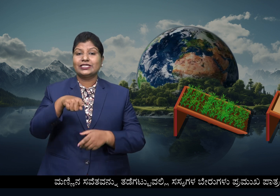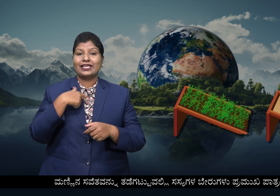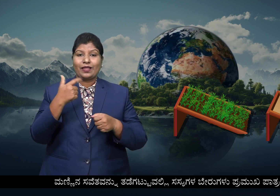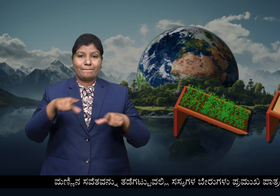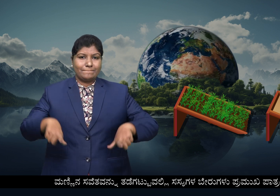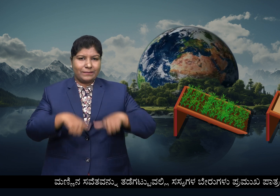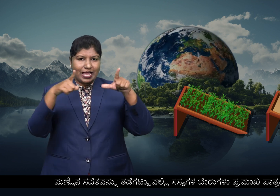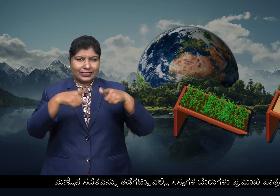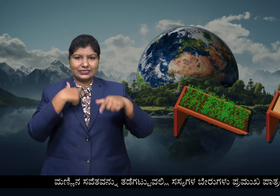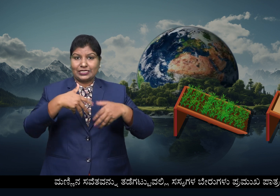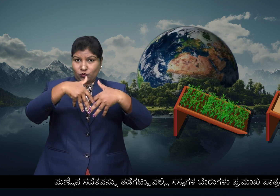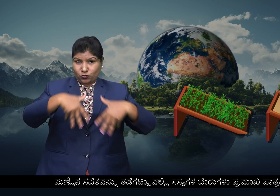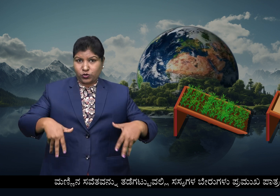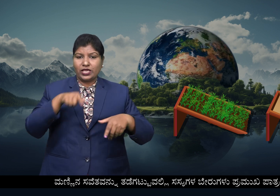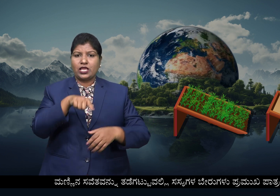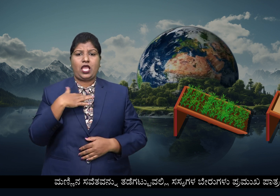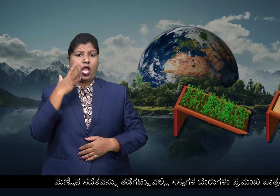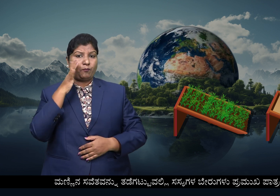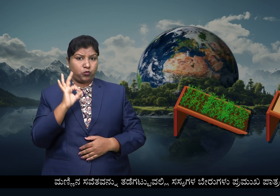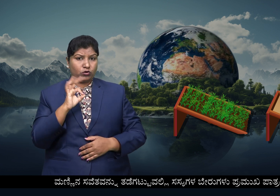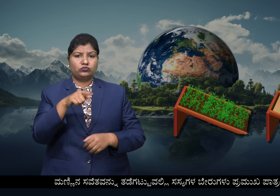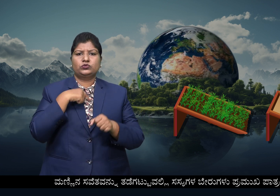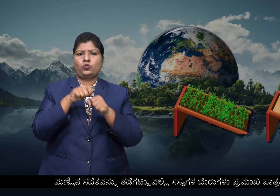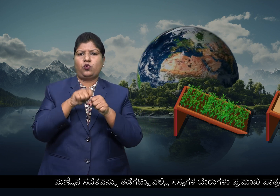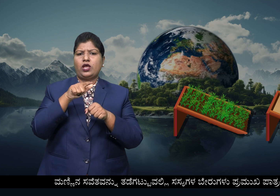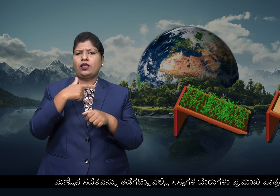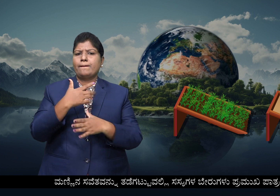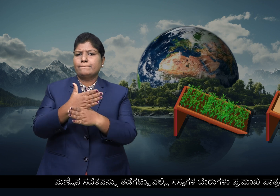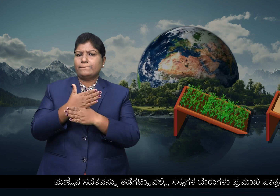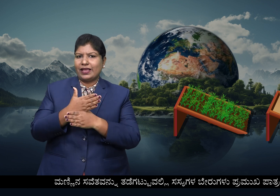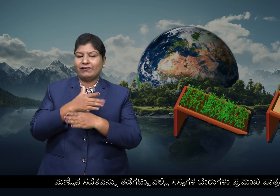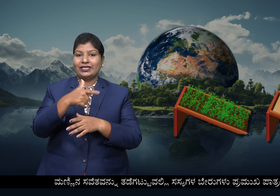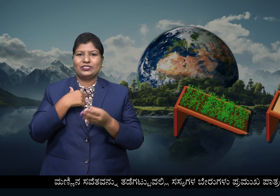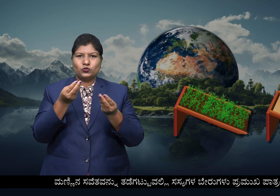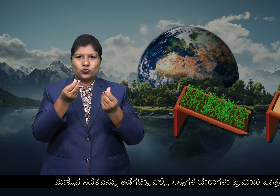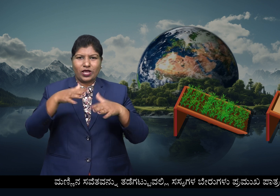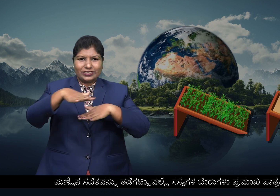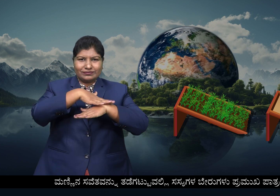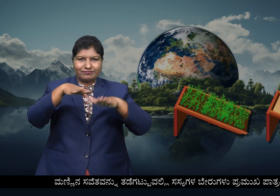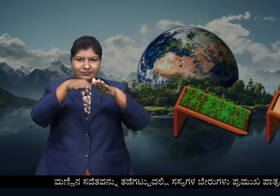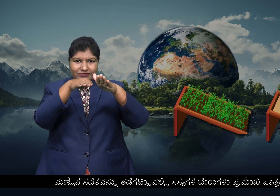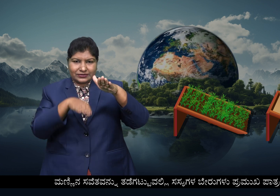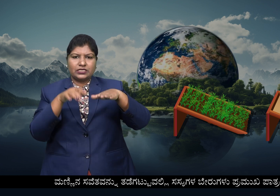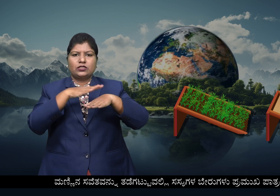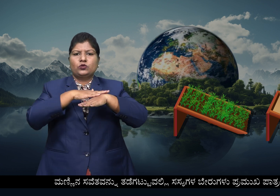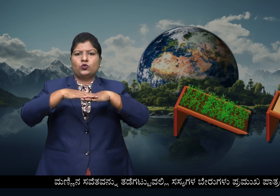ಮಣ್ಣಿನ ಸವೆತವನ್ನು ತಡೆಗಟ್ಟುವಲ್ಲಿ ಸಸ್ಯಗಳ ಬೇರುಗಳು ಪ್ರಮುಖ ಪಾತ್ರ ವಹಿಸುತ್ತವೆ.